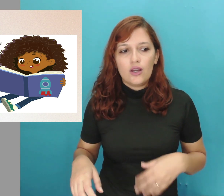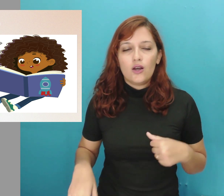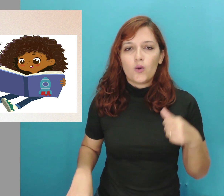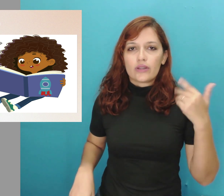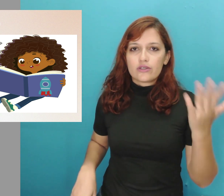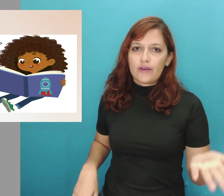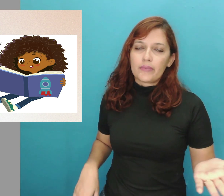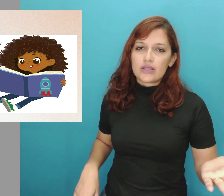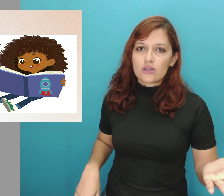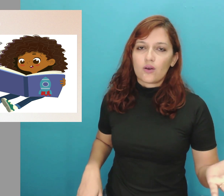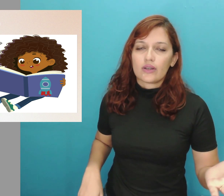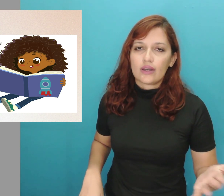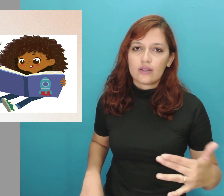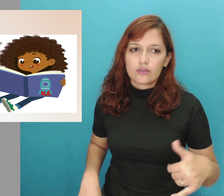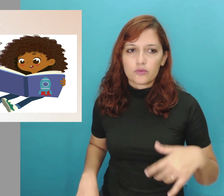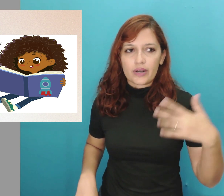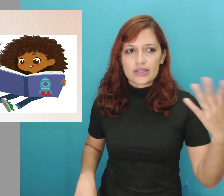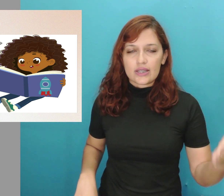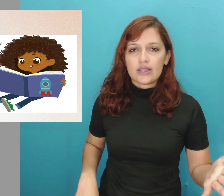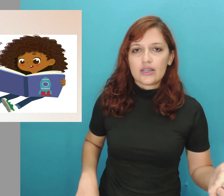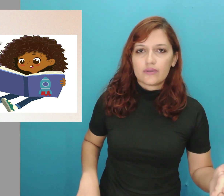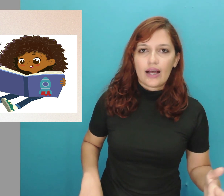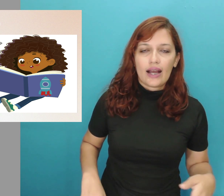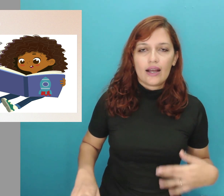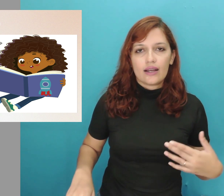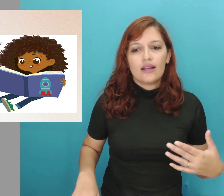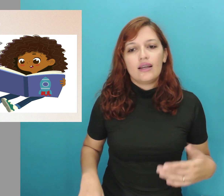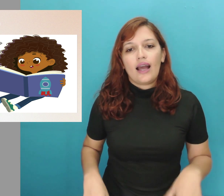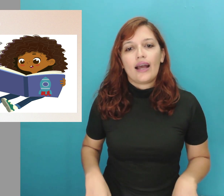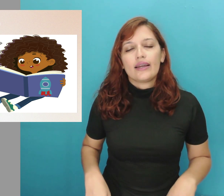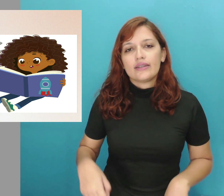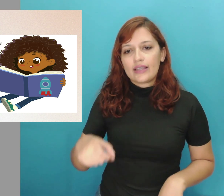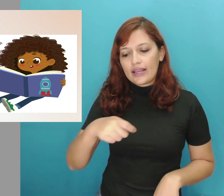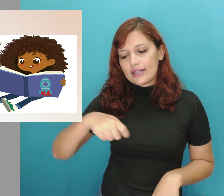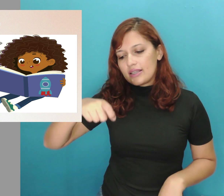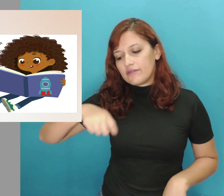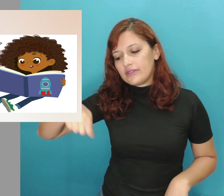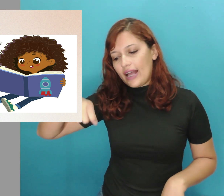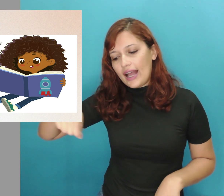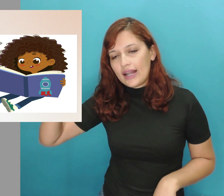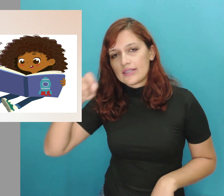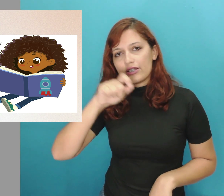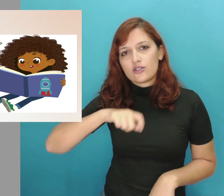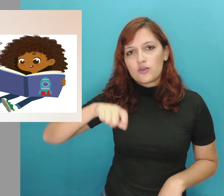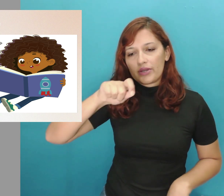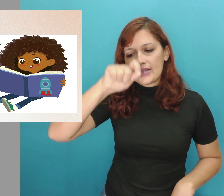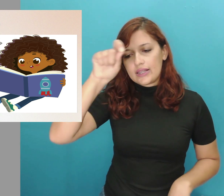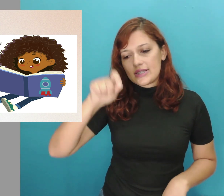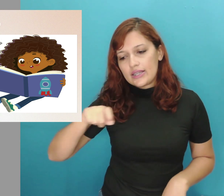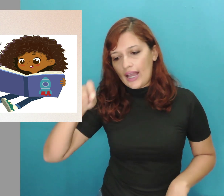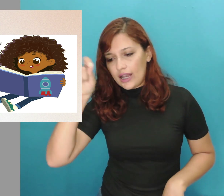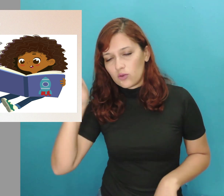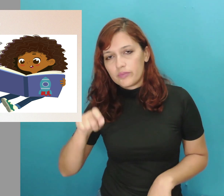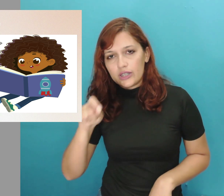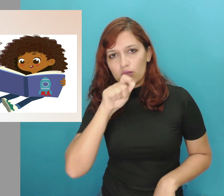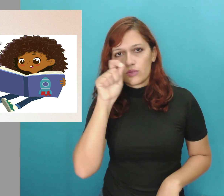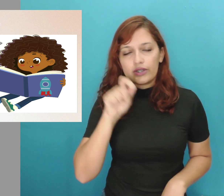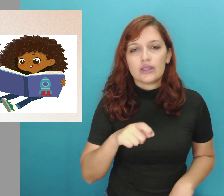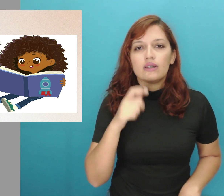ou quando a gente vai para a escola, né? No prezinho lá, aí tem aquelas atividades e a gente começa a desenhar, cobrir, colorir,